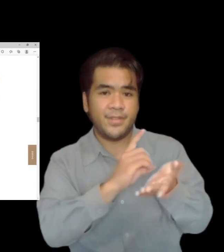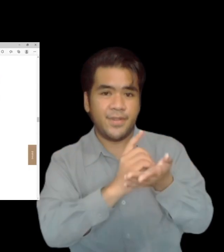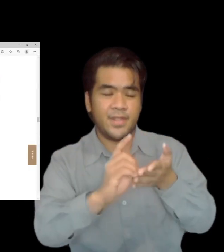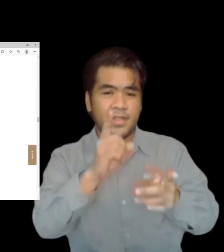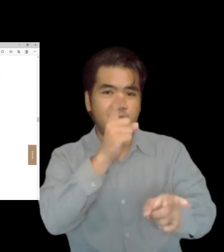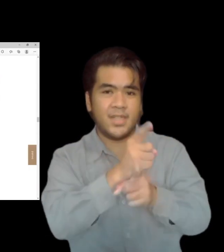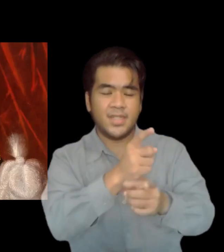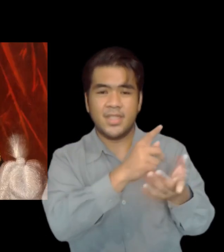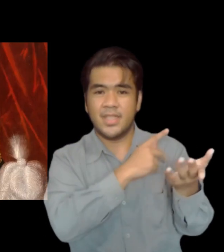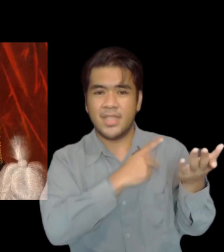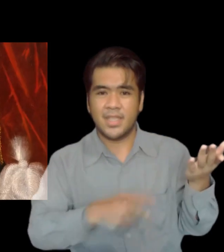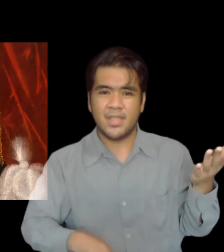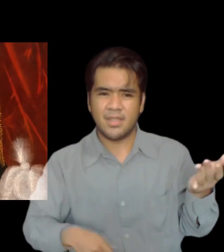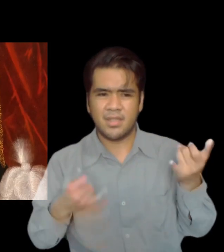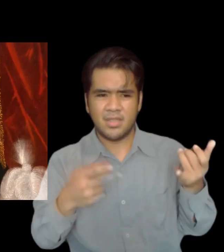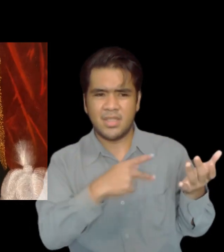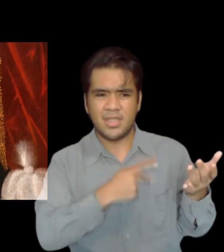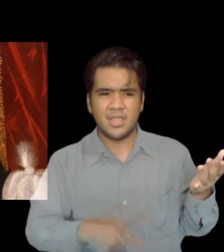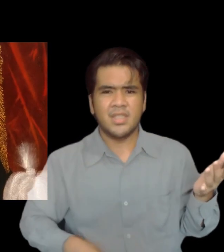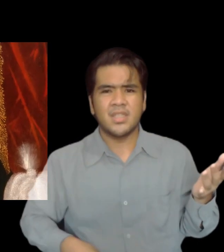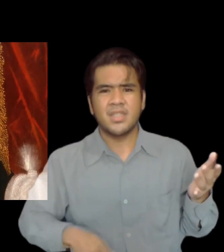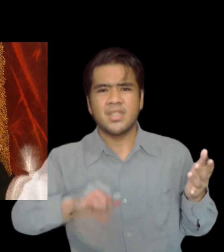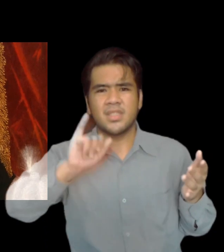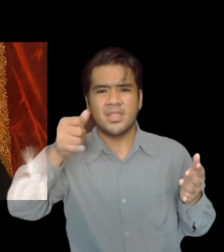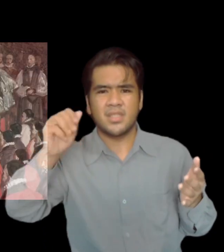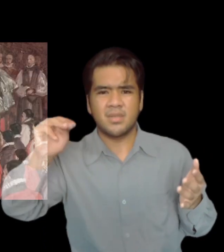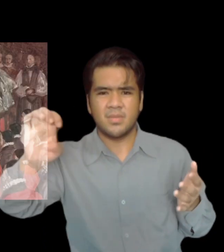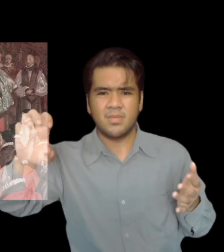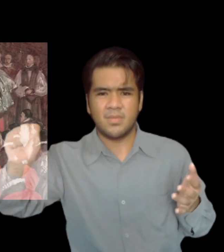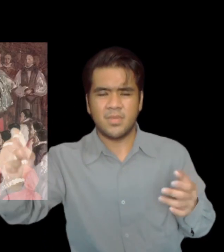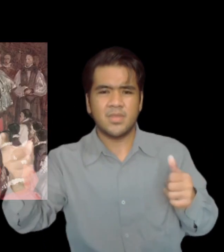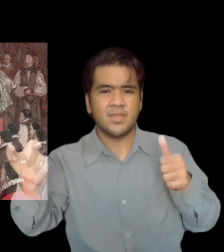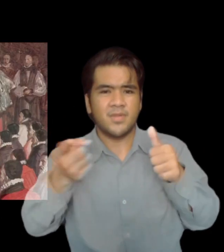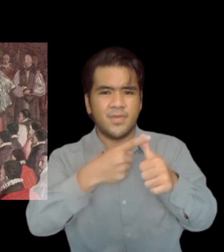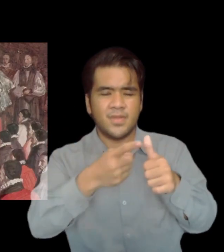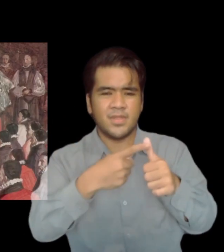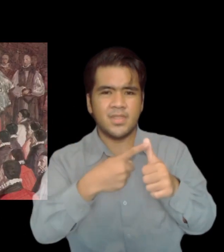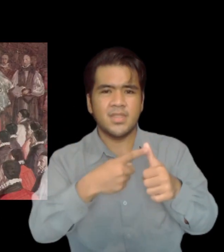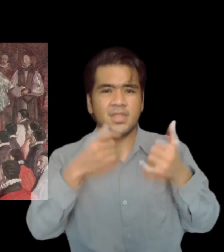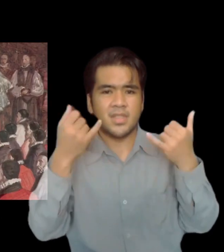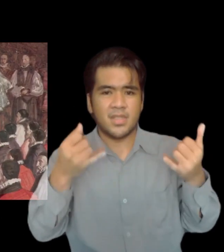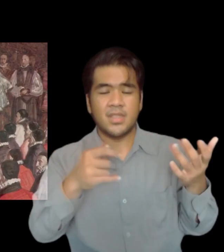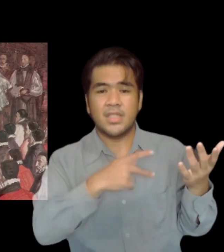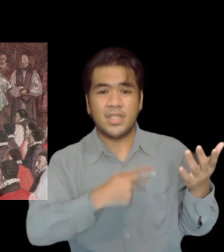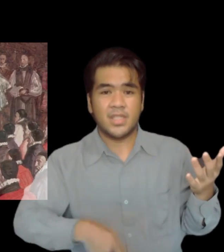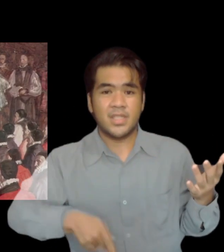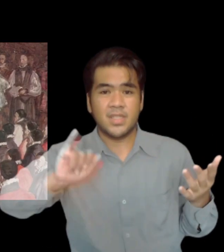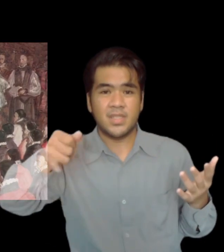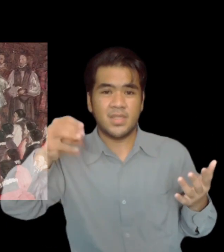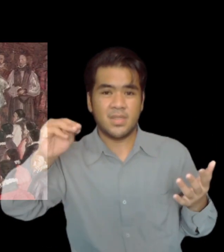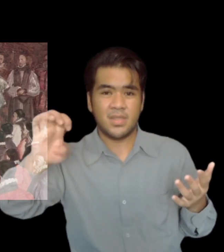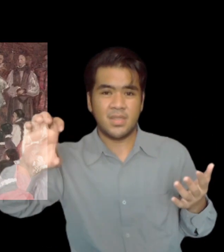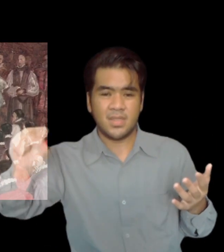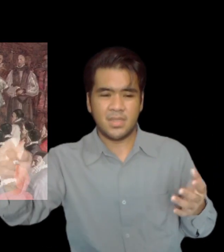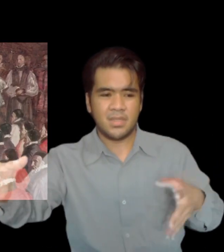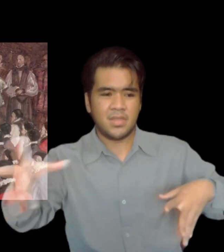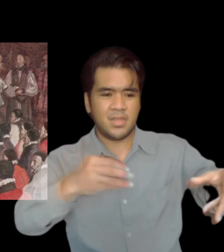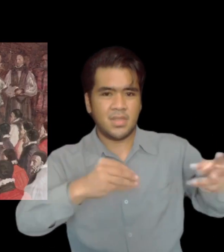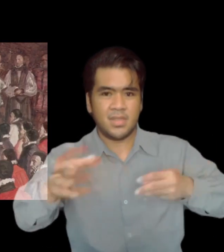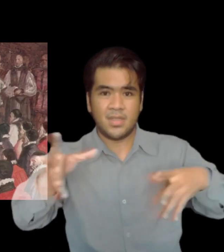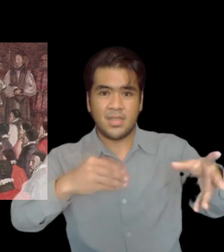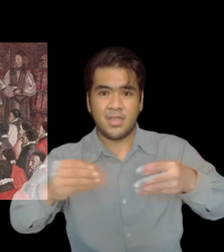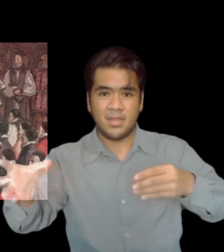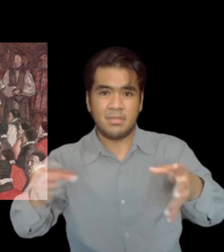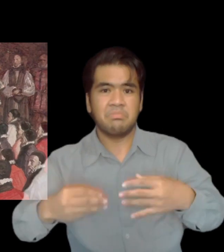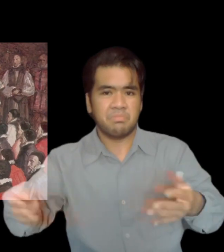divine right of kings at hindi ito nagustuhan ni King James I. Kaya noong 1604 ay kinumisyon ni King James ang mga pinakamagagaling